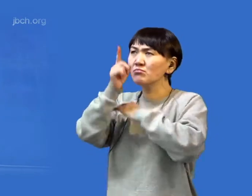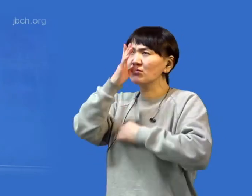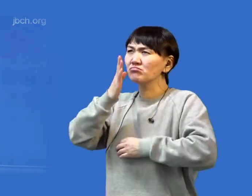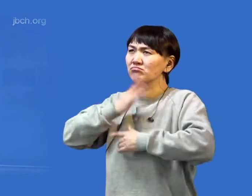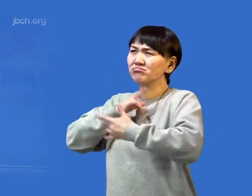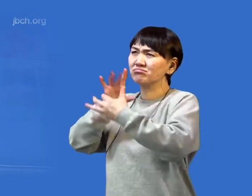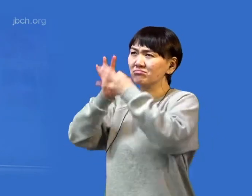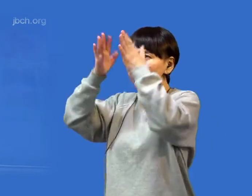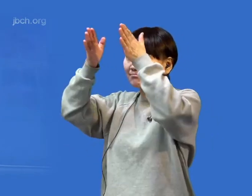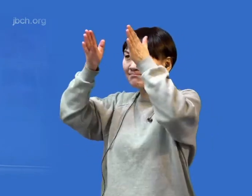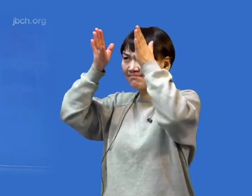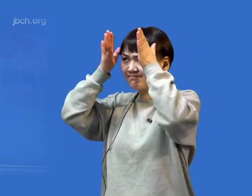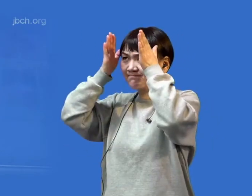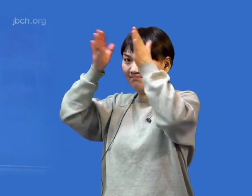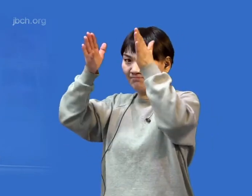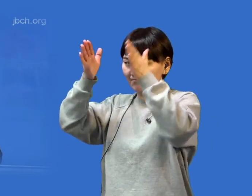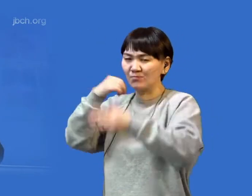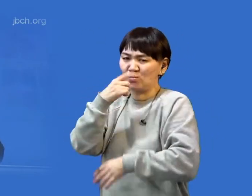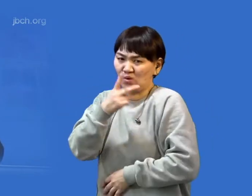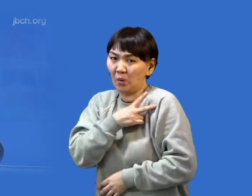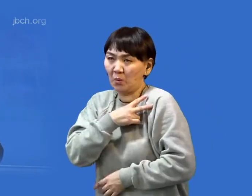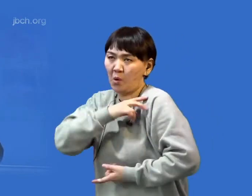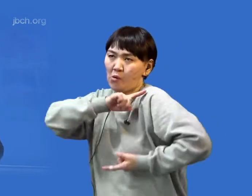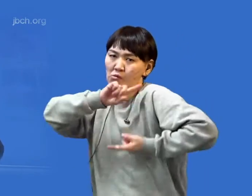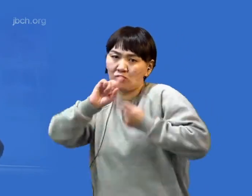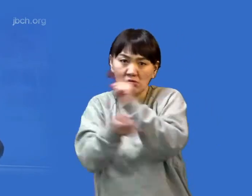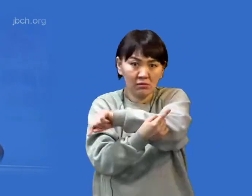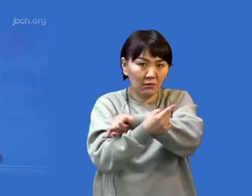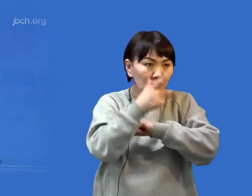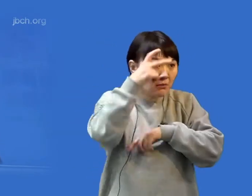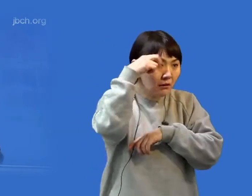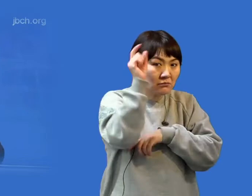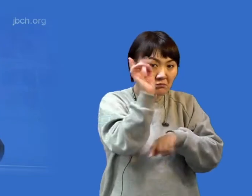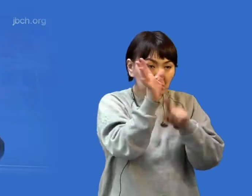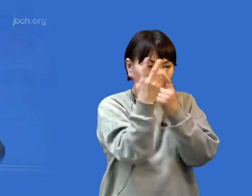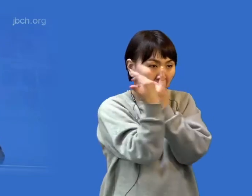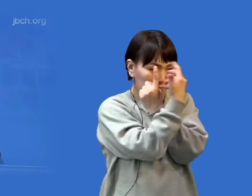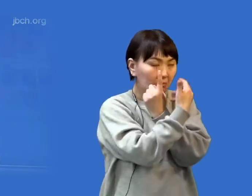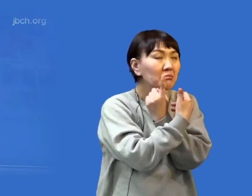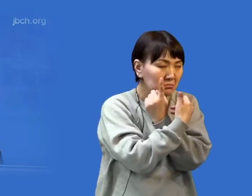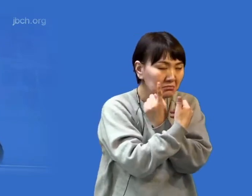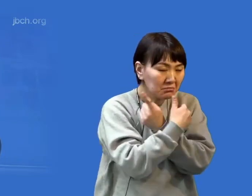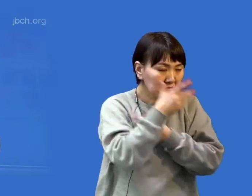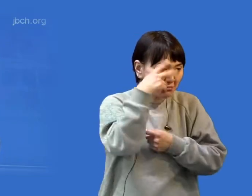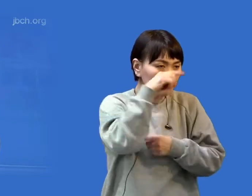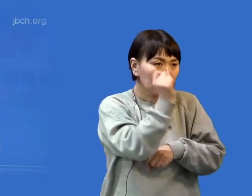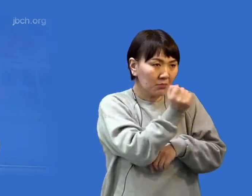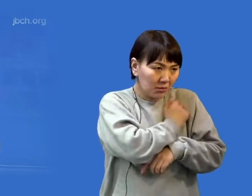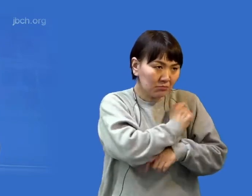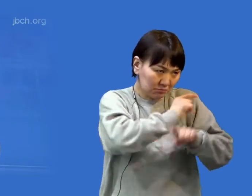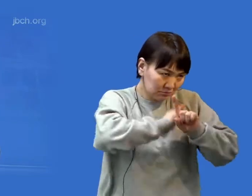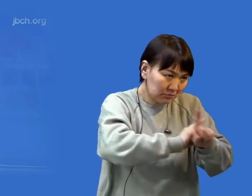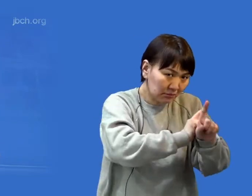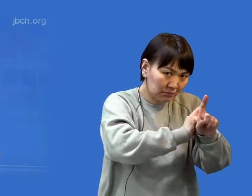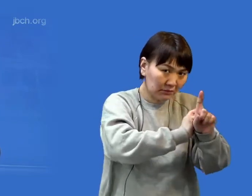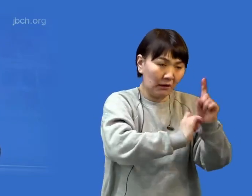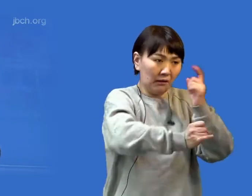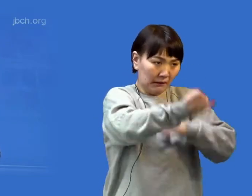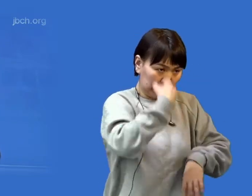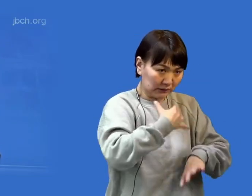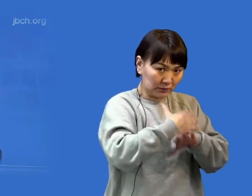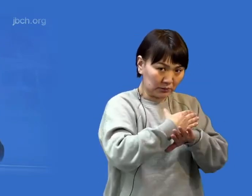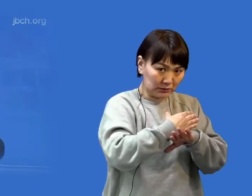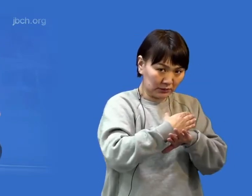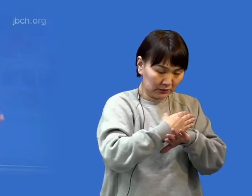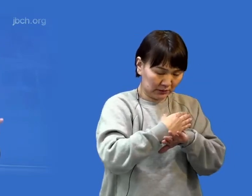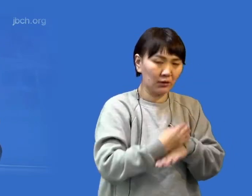үйлчилж тэгээд бузар сүмсний бол болоод хараал аваад 400 жил гэдэг байгаа. Энэ 4 гэдэг